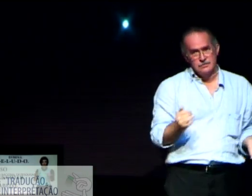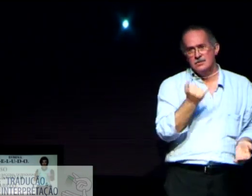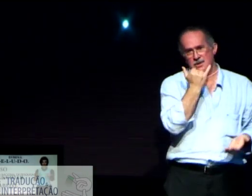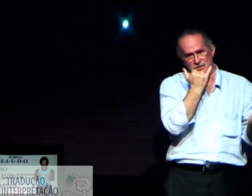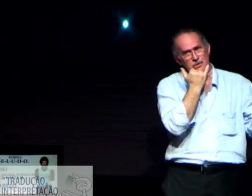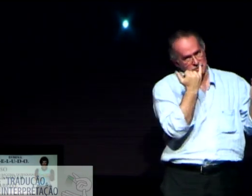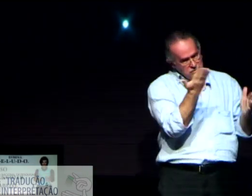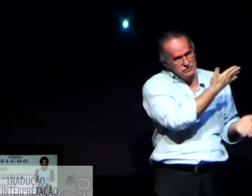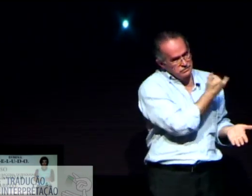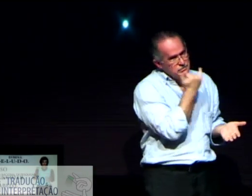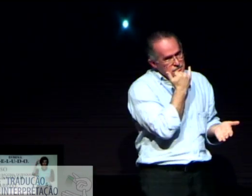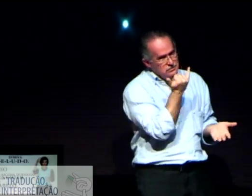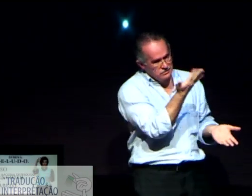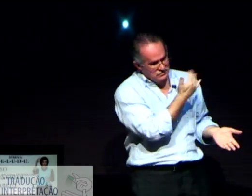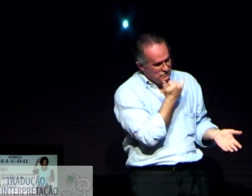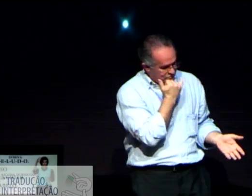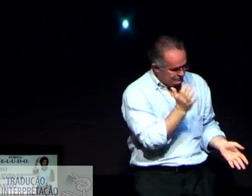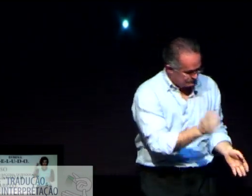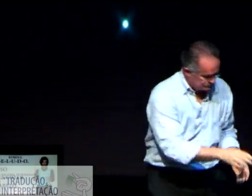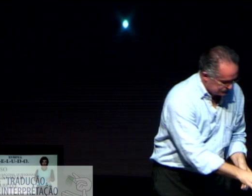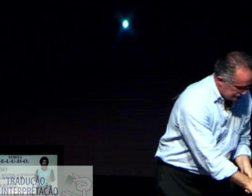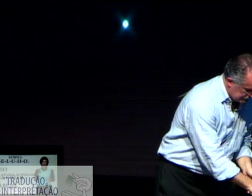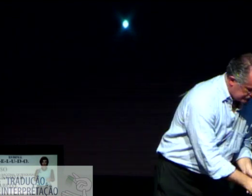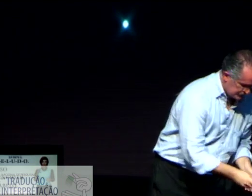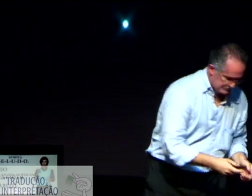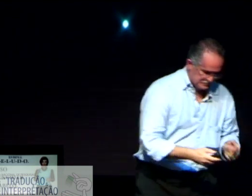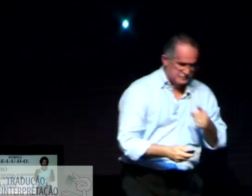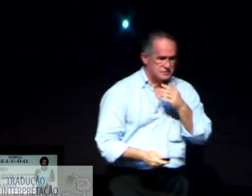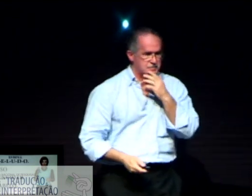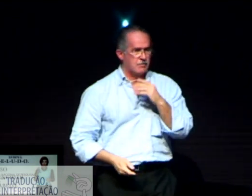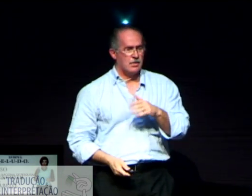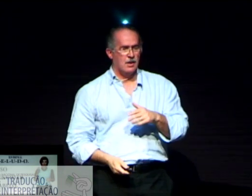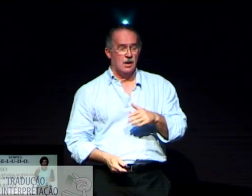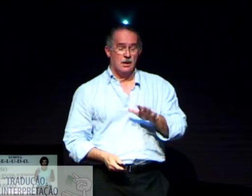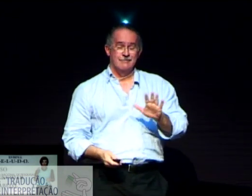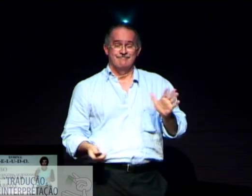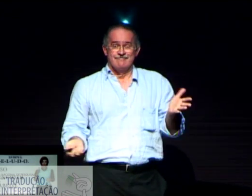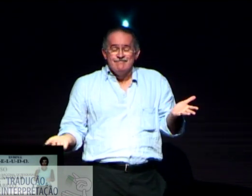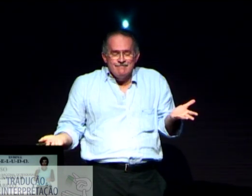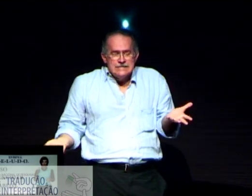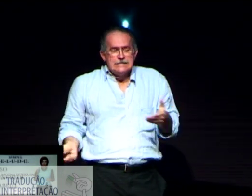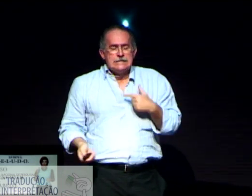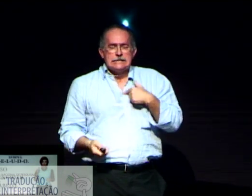também. Eu peço desculpas pela imagem que eu estou mostrando.